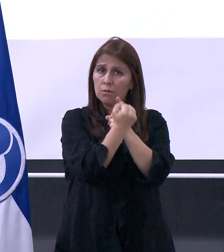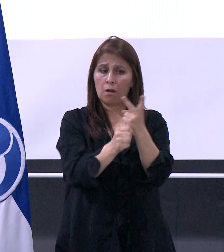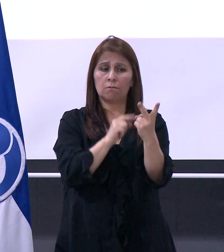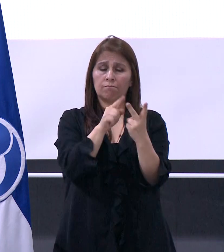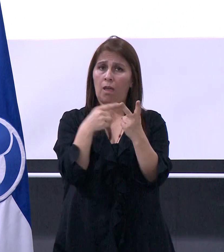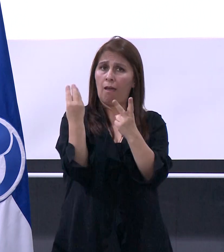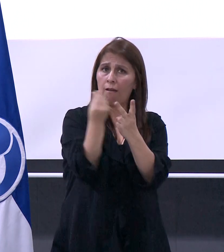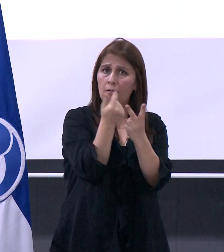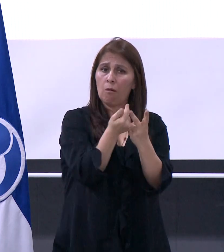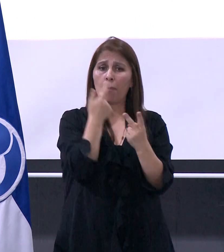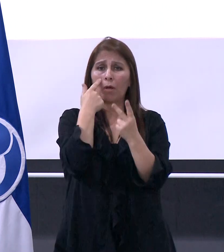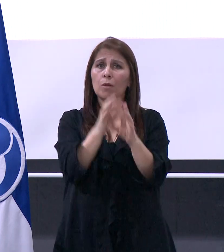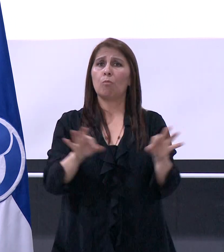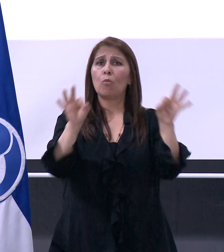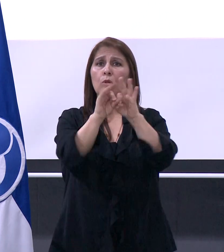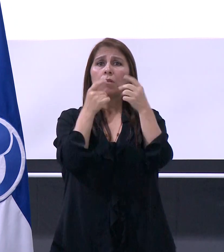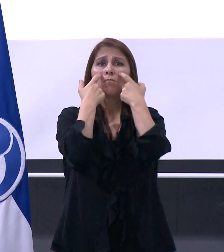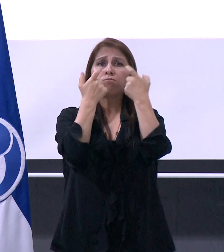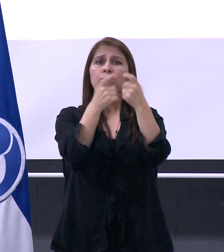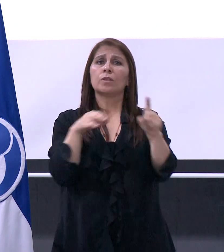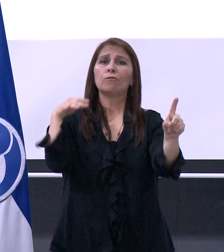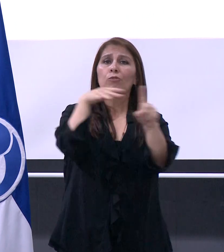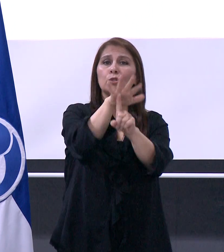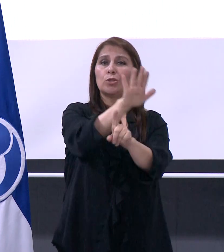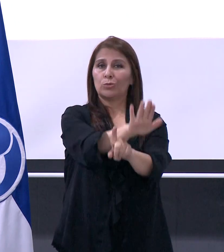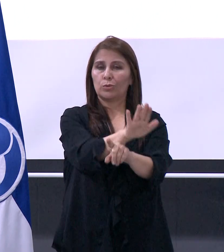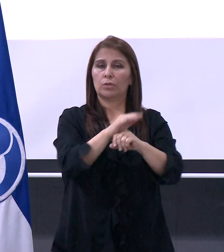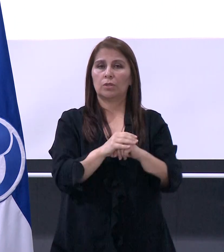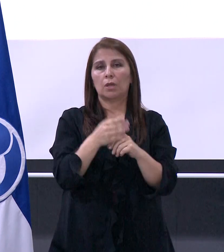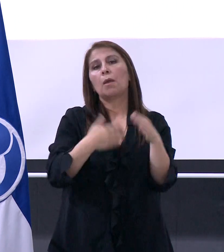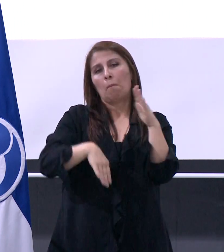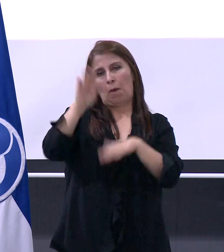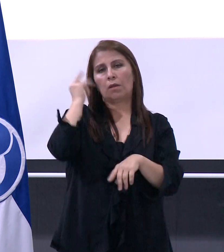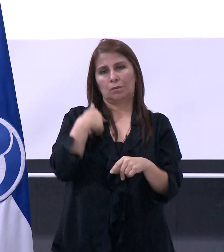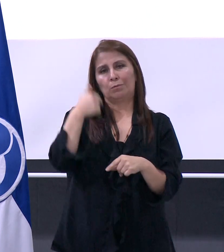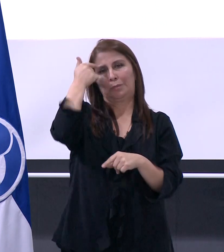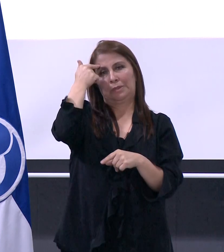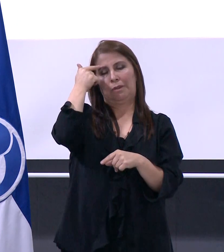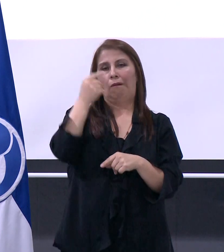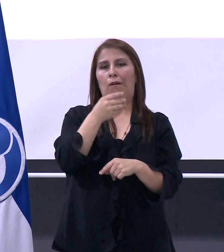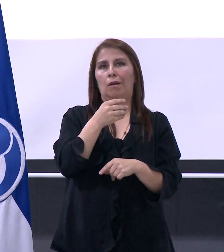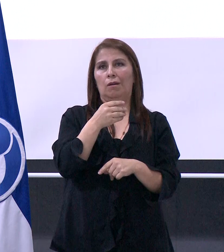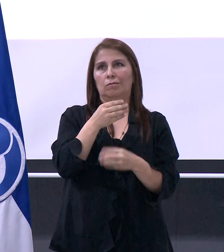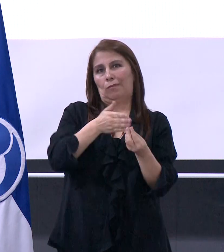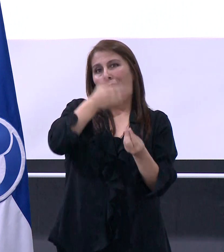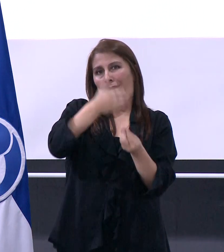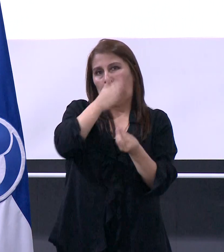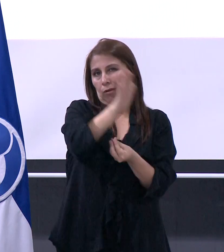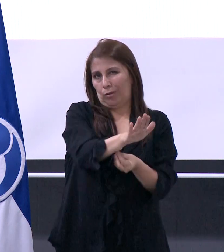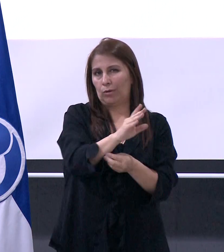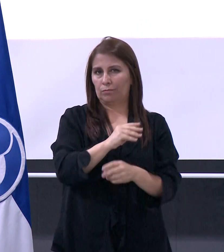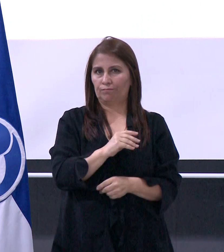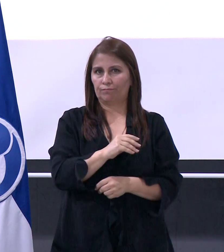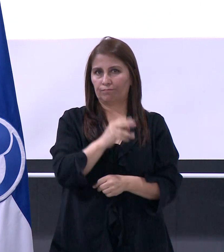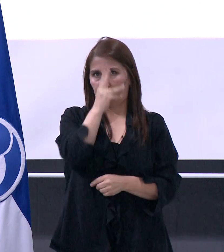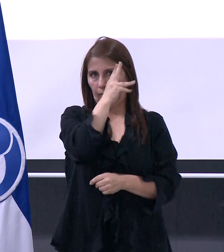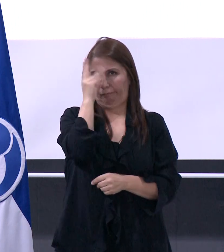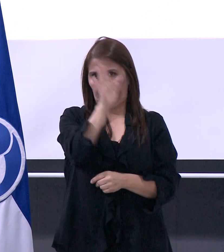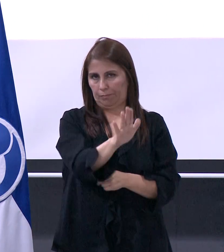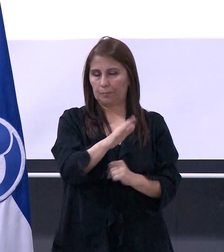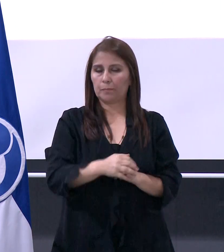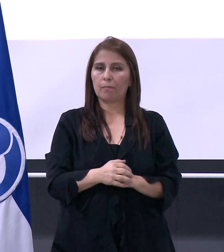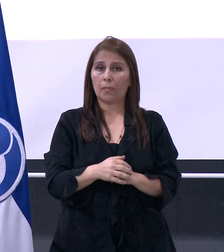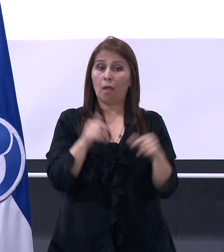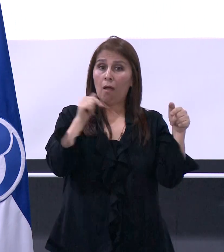y culturalmente relevante en los marcos de lo que se pensaba desde la religión católica esto era novedoso en un país que no